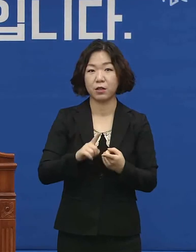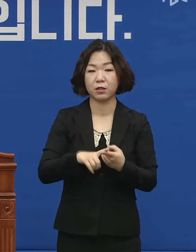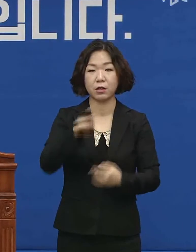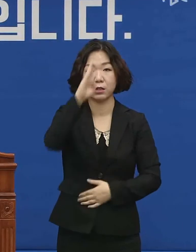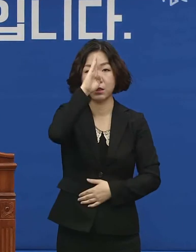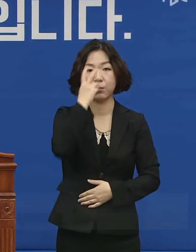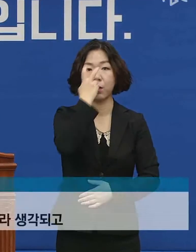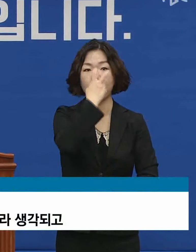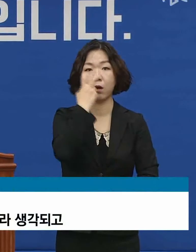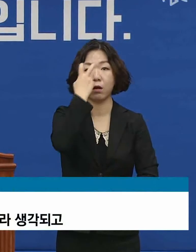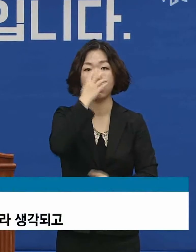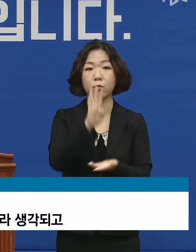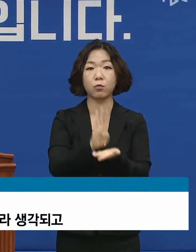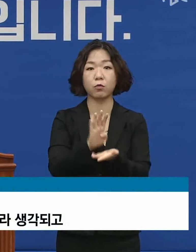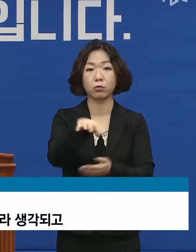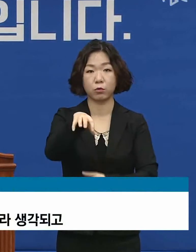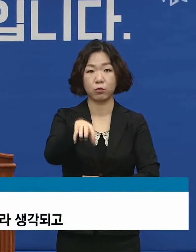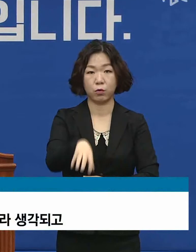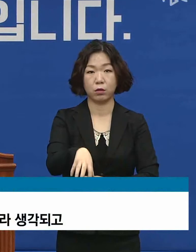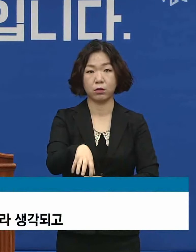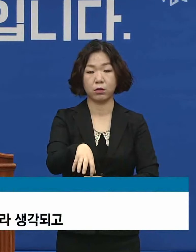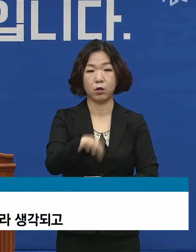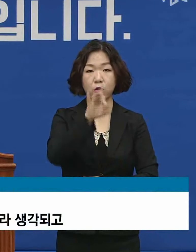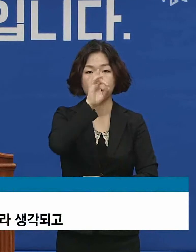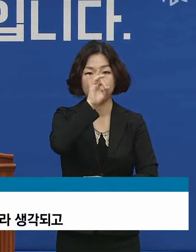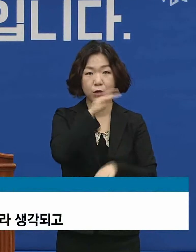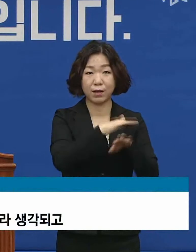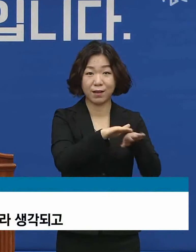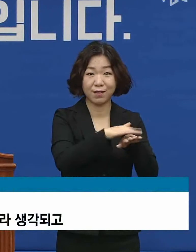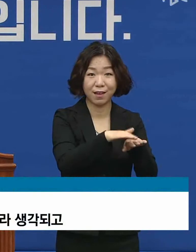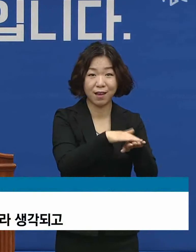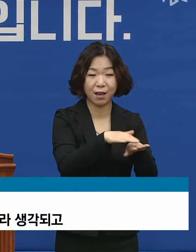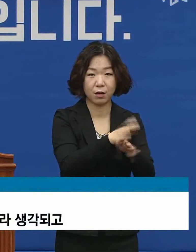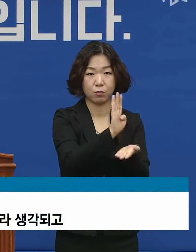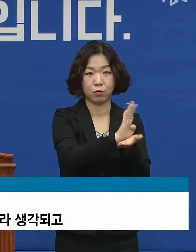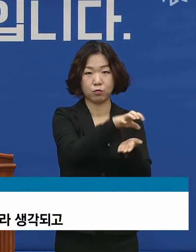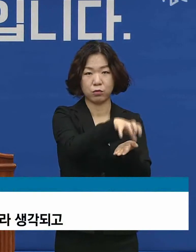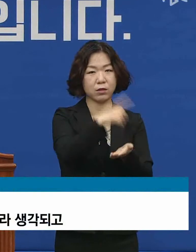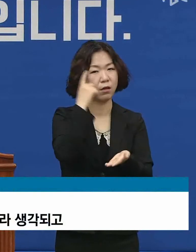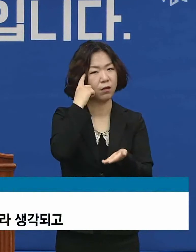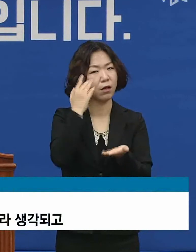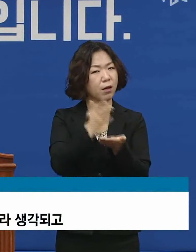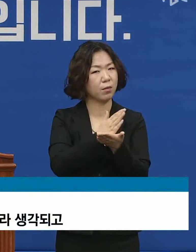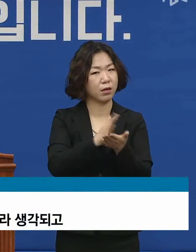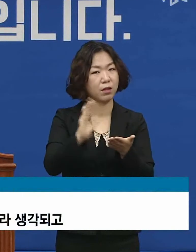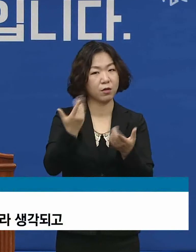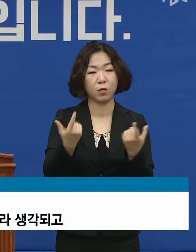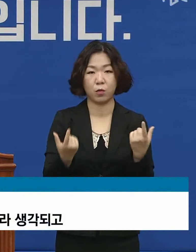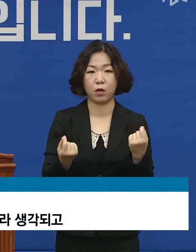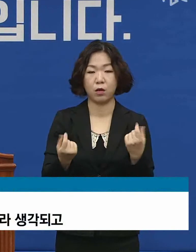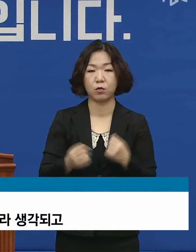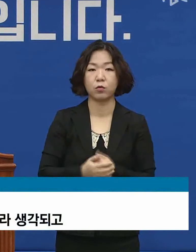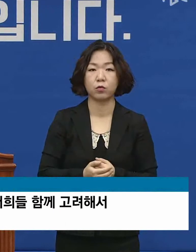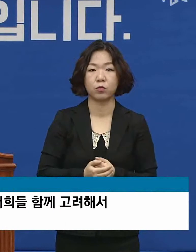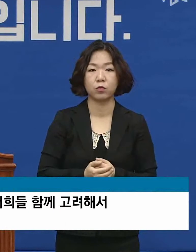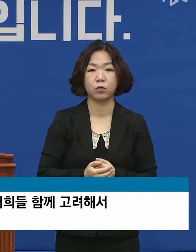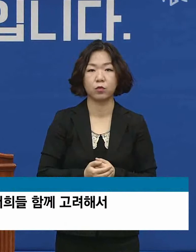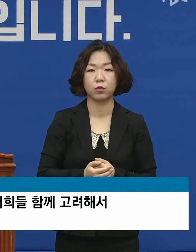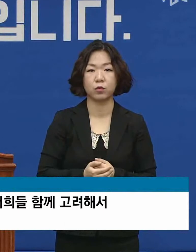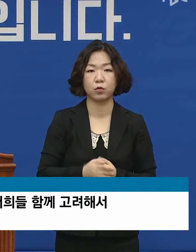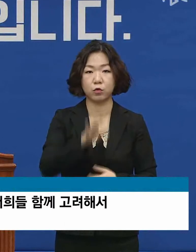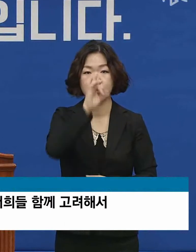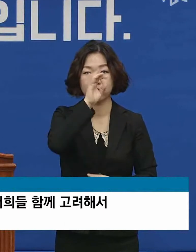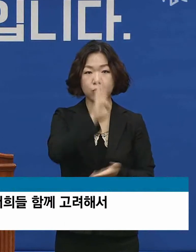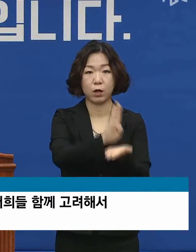질병관리본부에서 중앙 재 나한테 즉 본부에서 판단할 사항이라고 할 때고 아 전 재난 대책 본부에